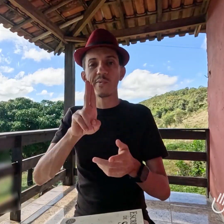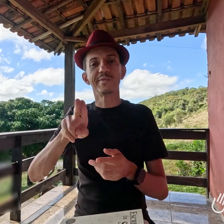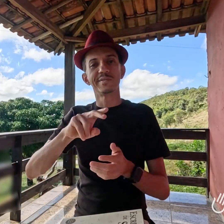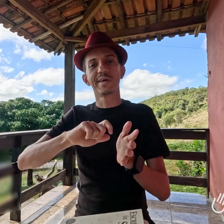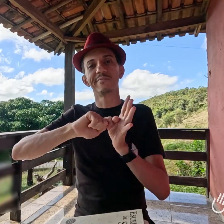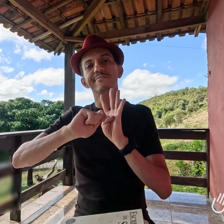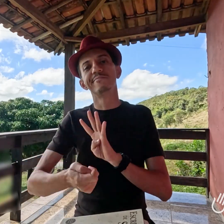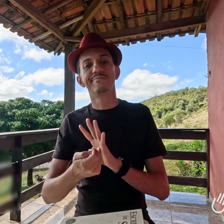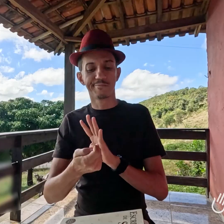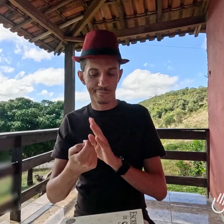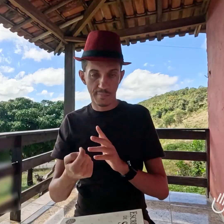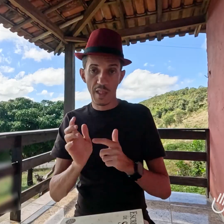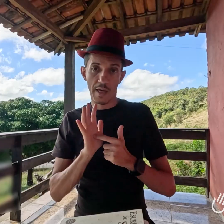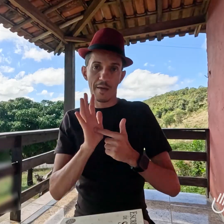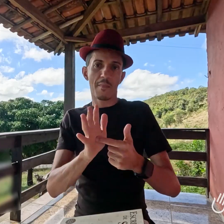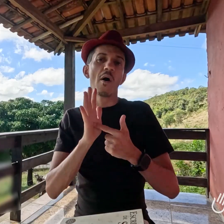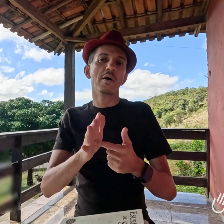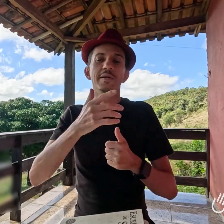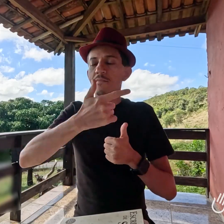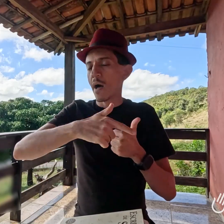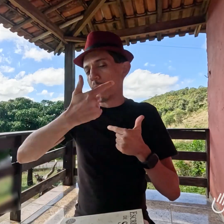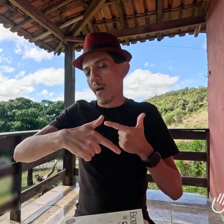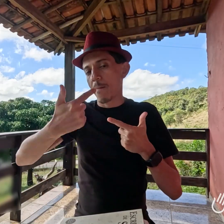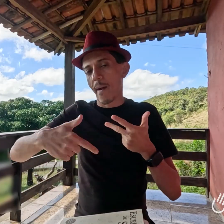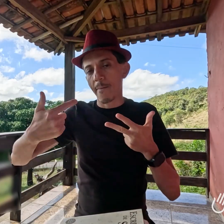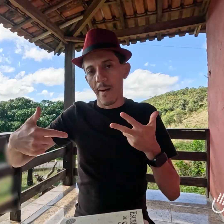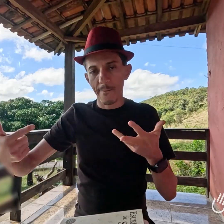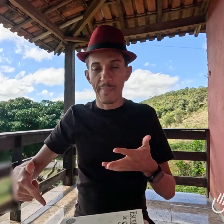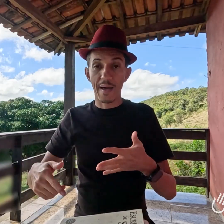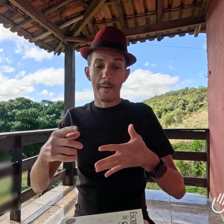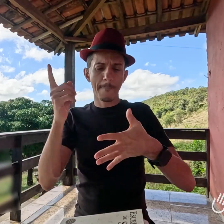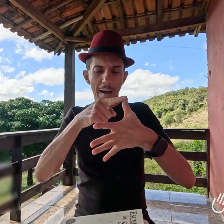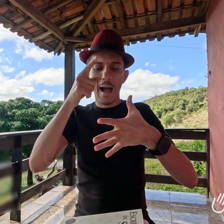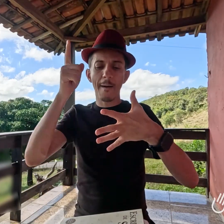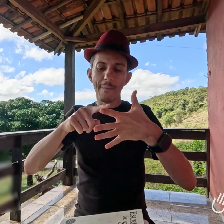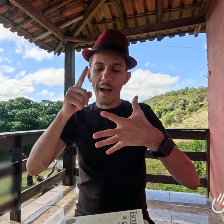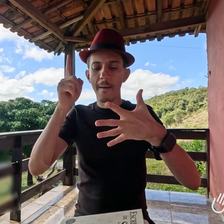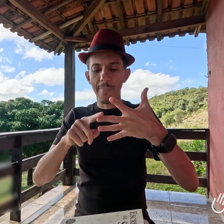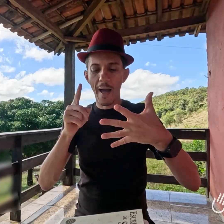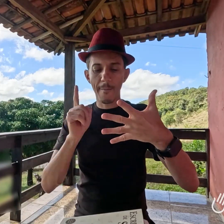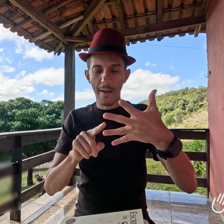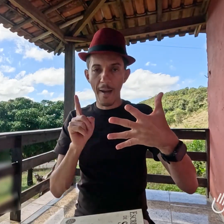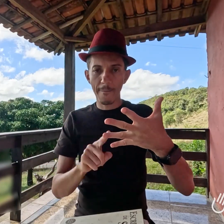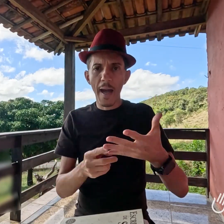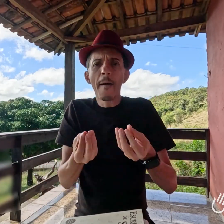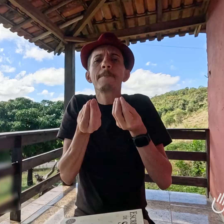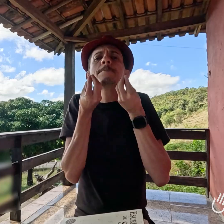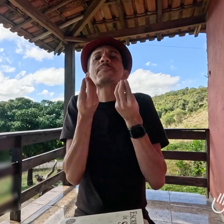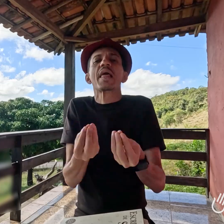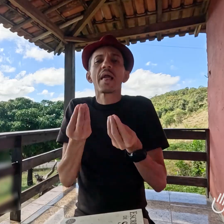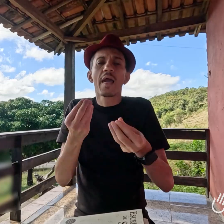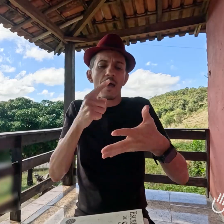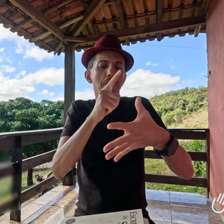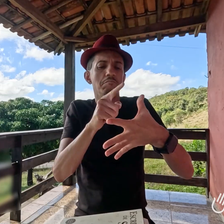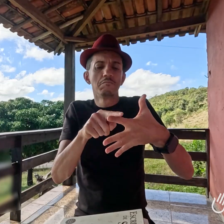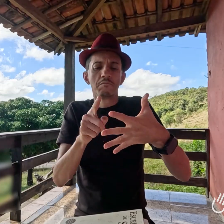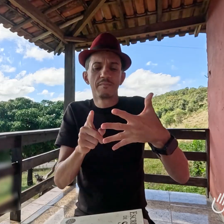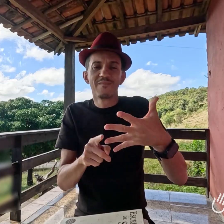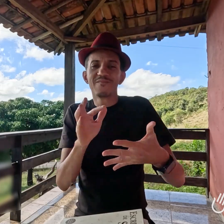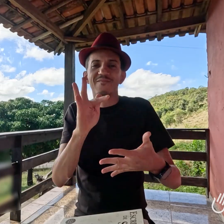em Jogo, ele é essa ferramenta lúdica completa que você tem infinitas formas de utilizar para